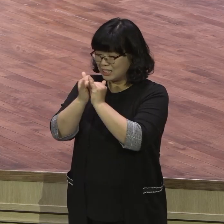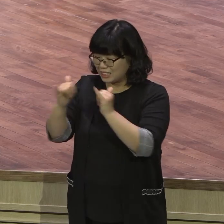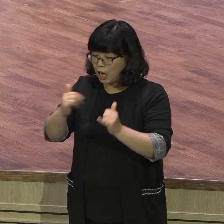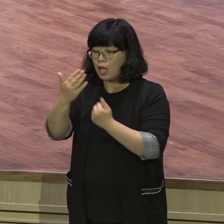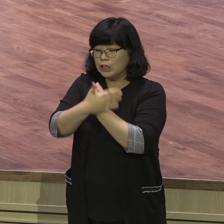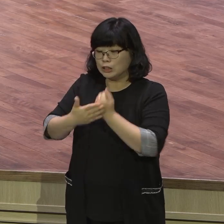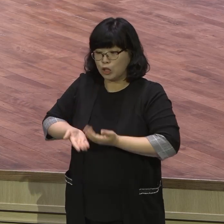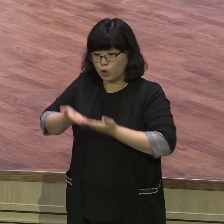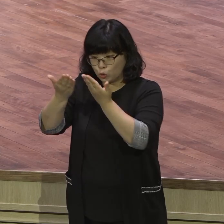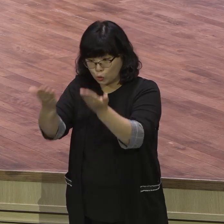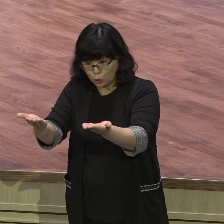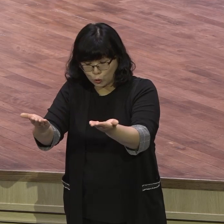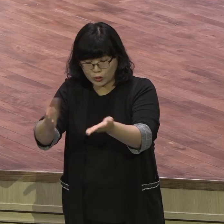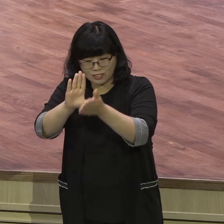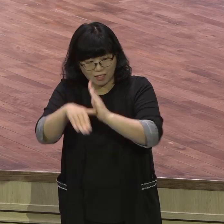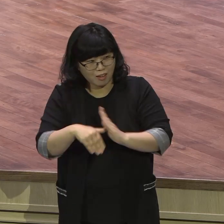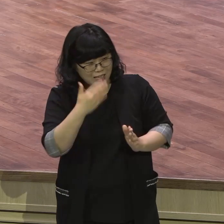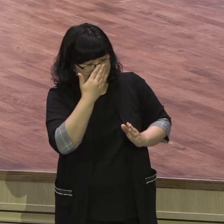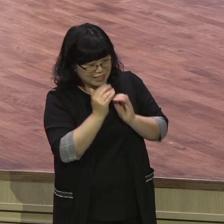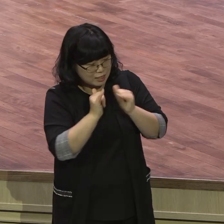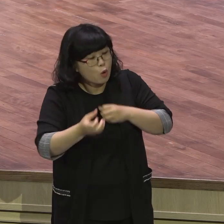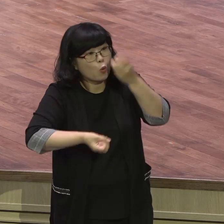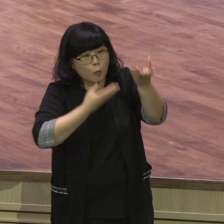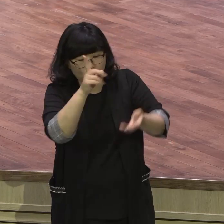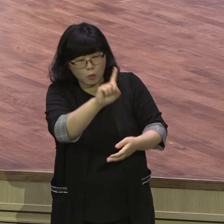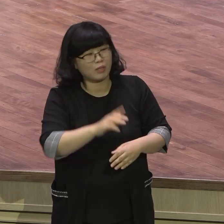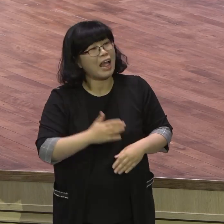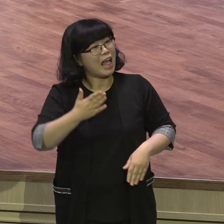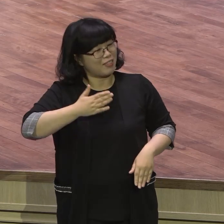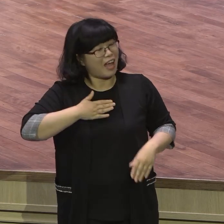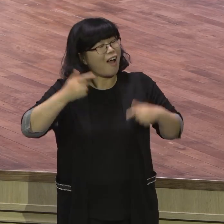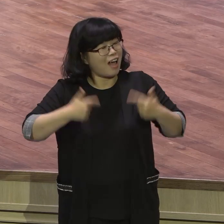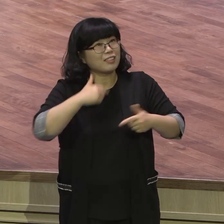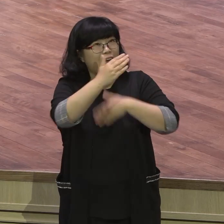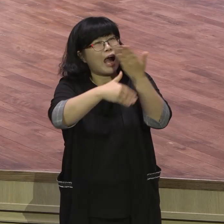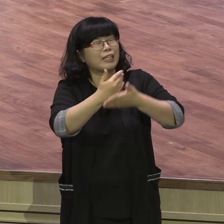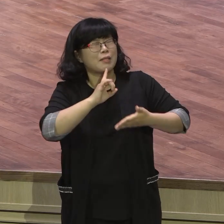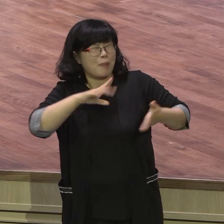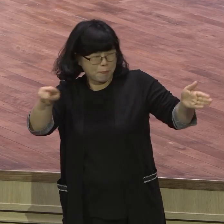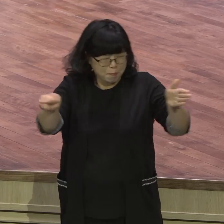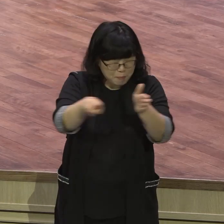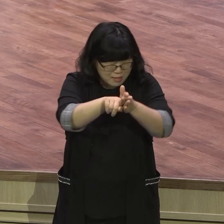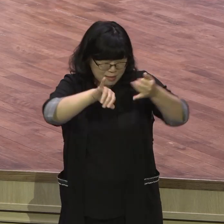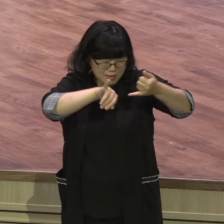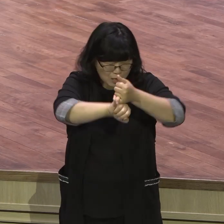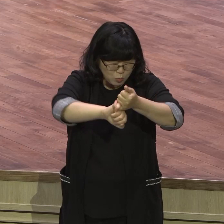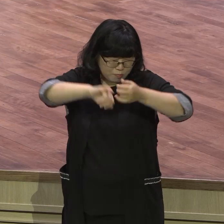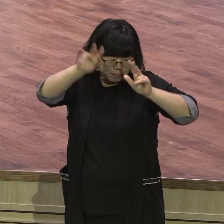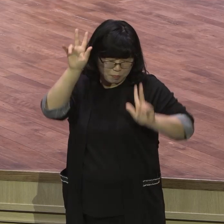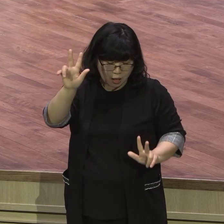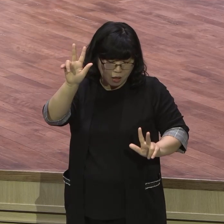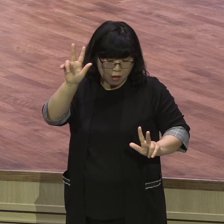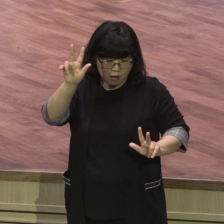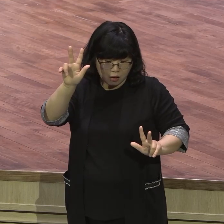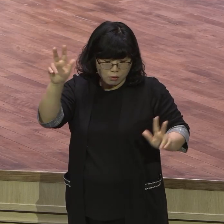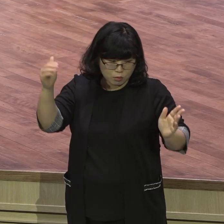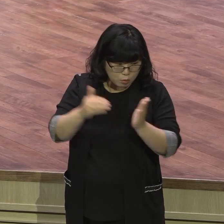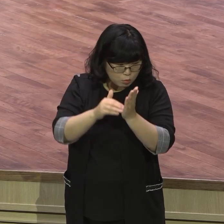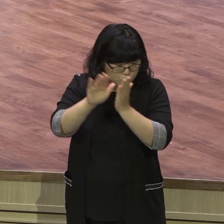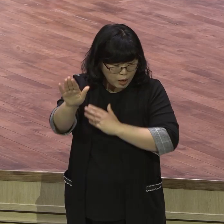오늘 제목이 뭐요? 여호와 하나님 편에 있는 자입니다. 하나님 편이